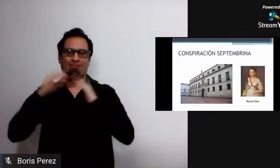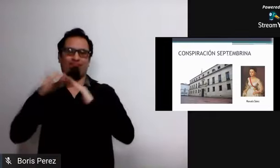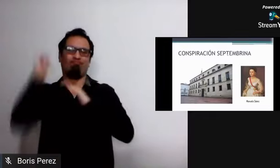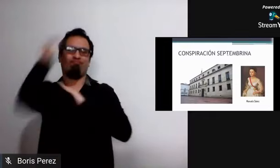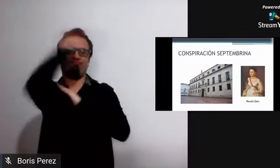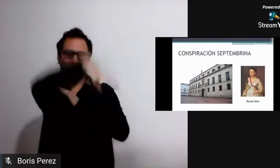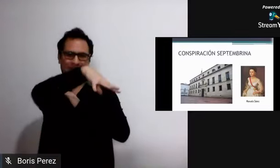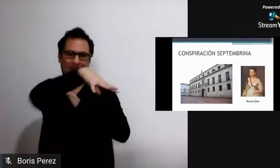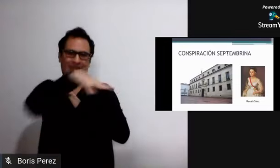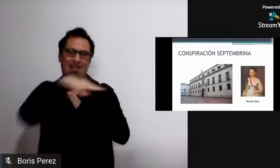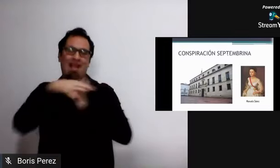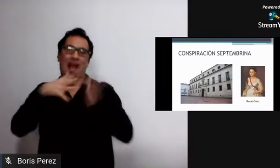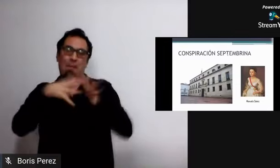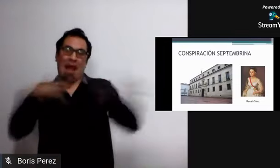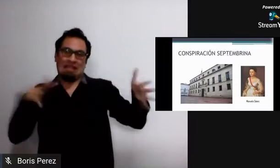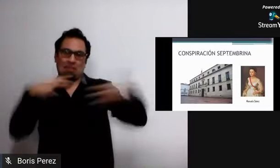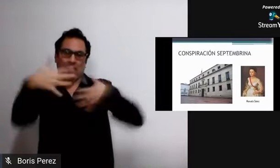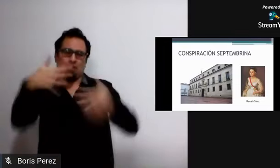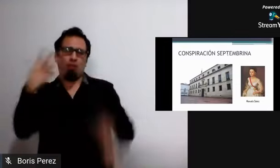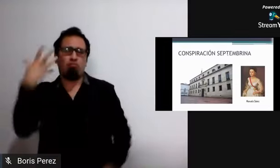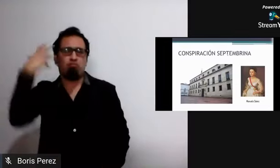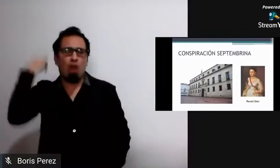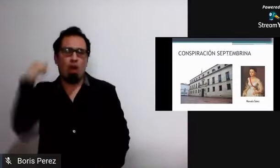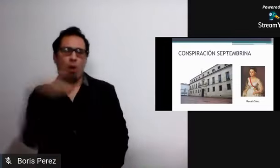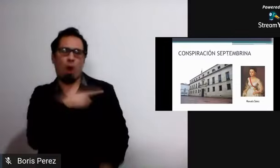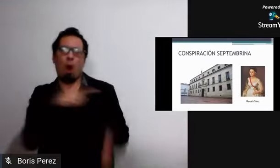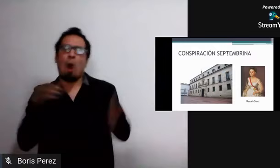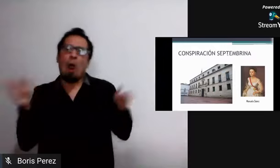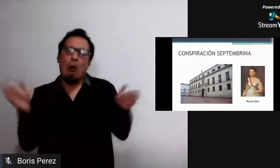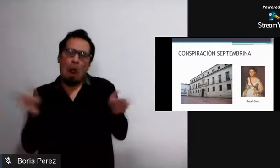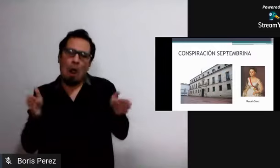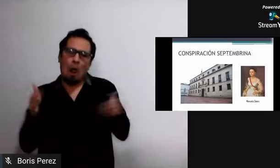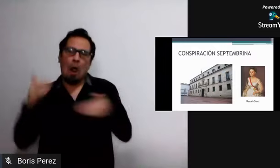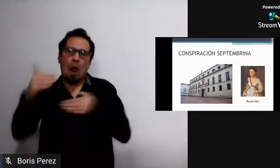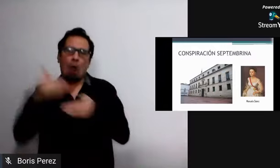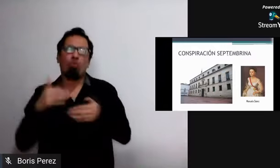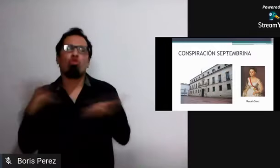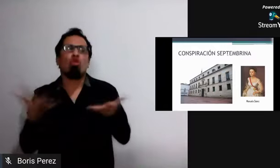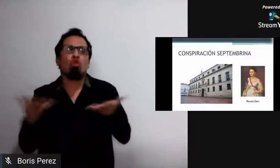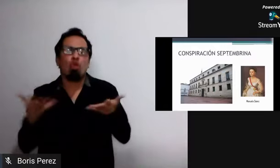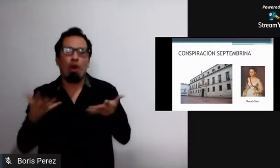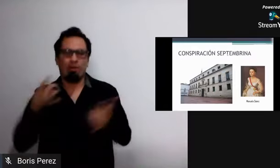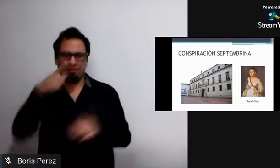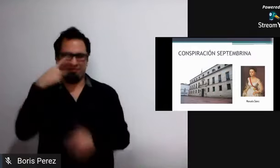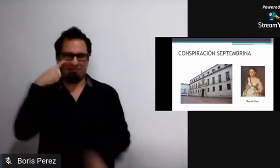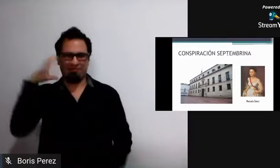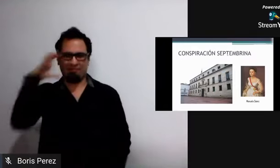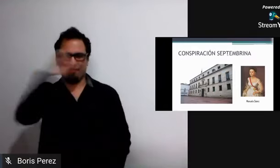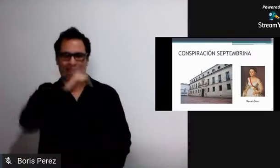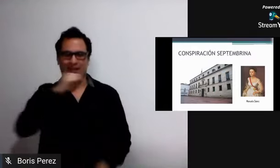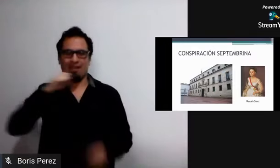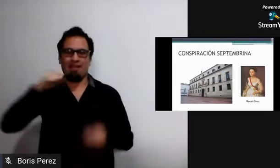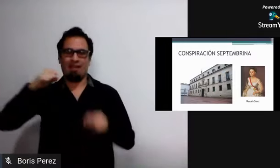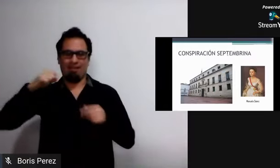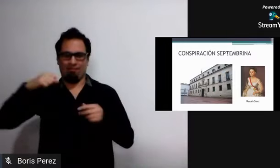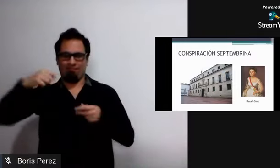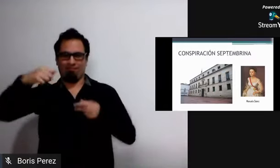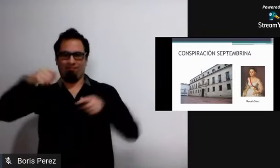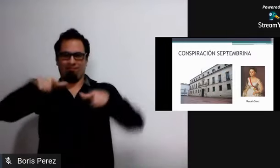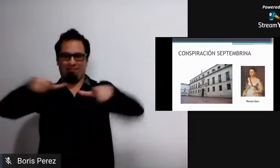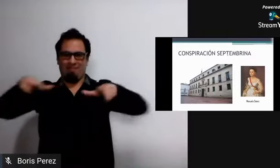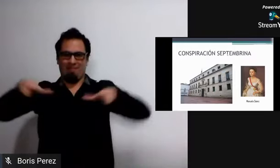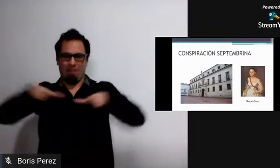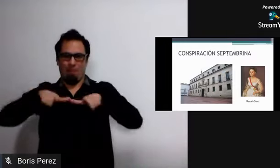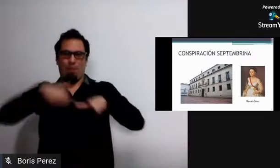ya es la casa de Nariño. Sí, la casa de Nariño es la casa de la presidencia, pero anteriormente esta era la sede, una casa más pequeña que la que vemos